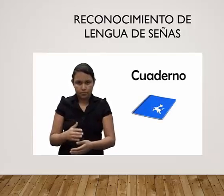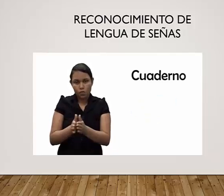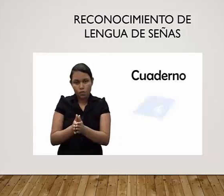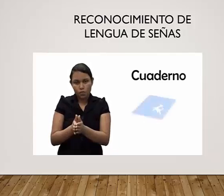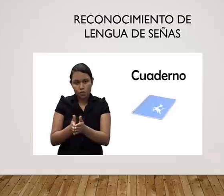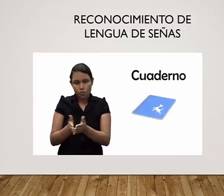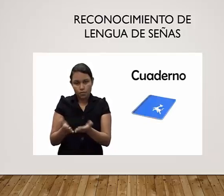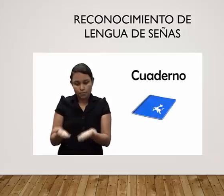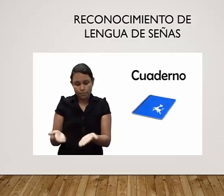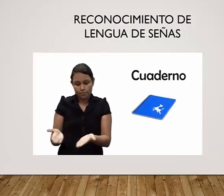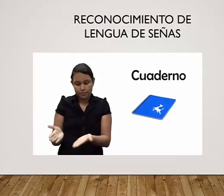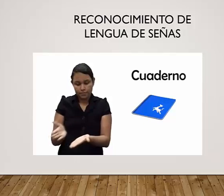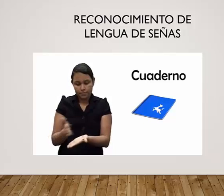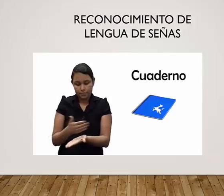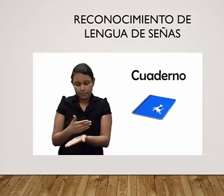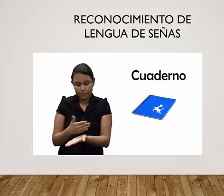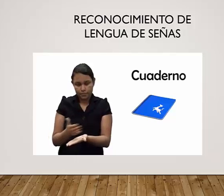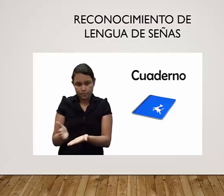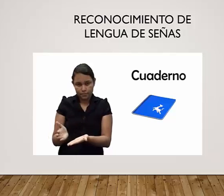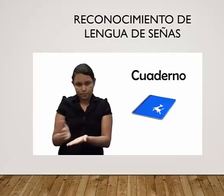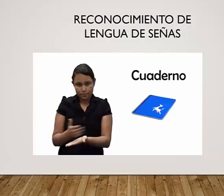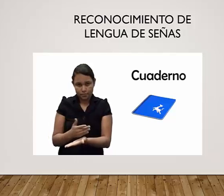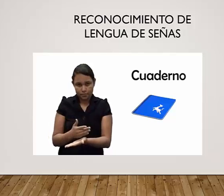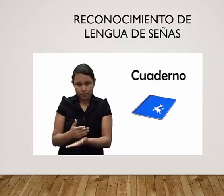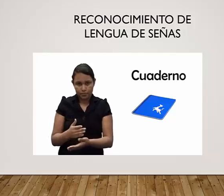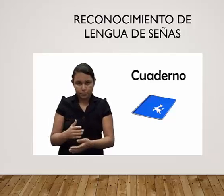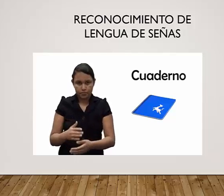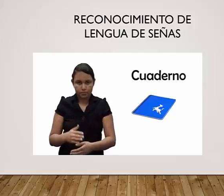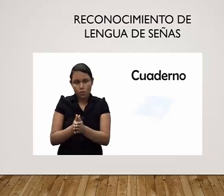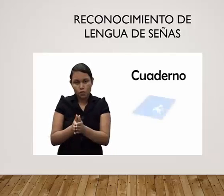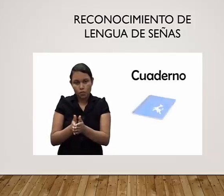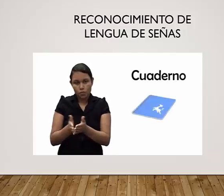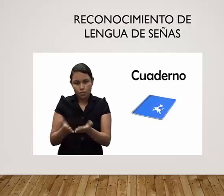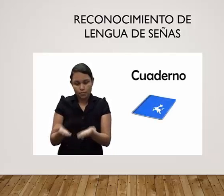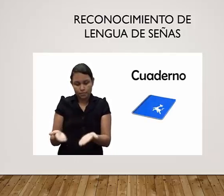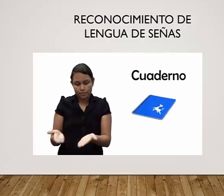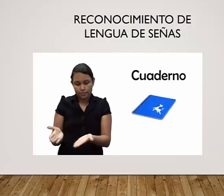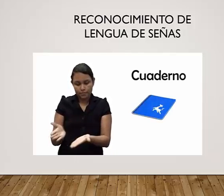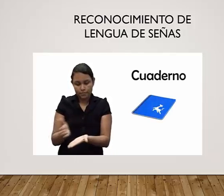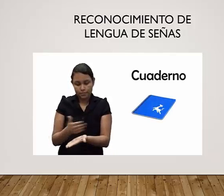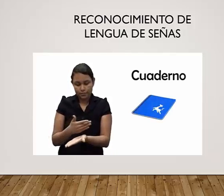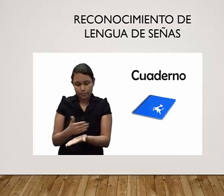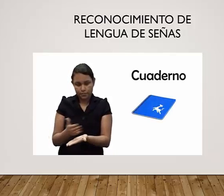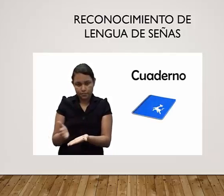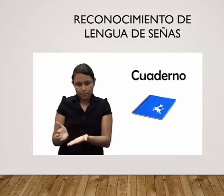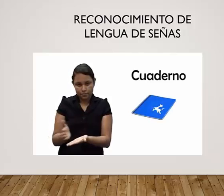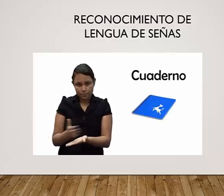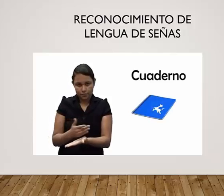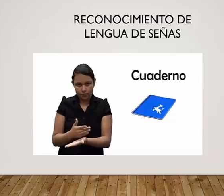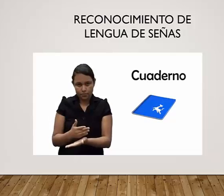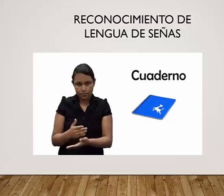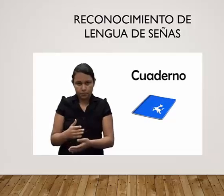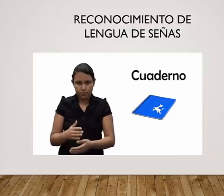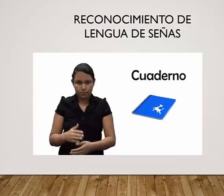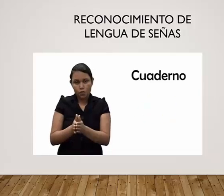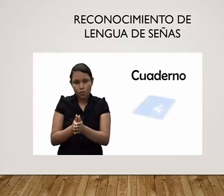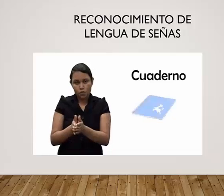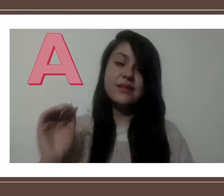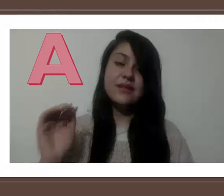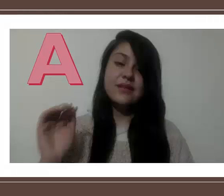forma lingüística. A continuación les mostraré el abecedario en lengua de señas